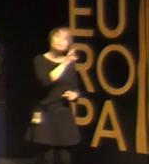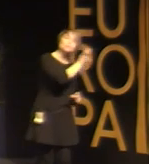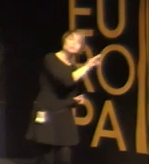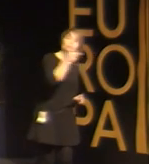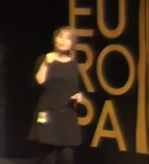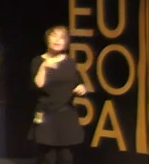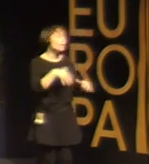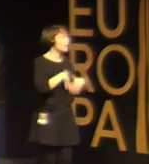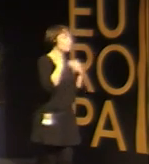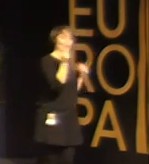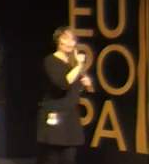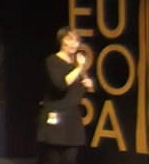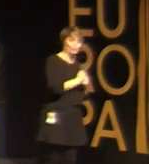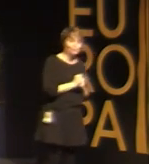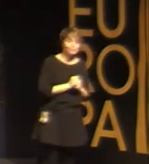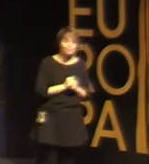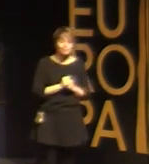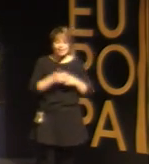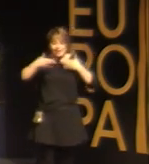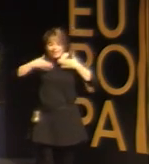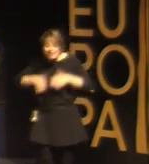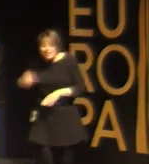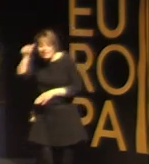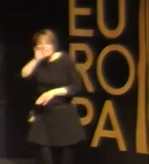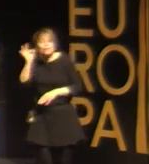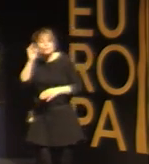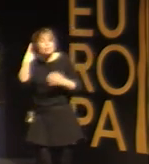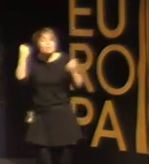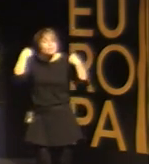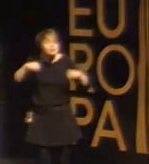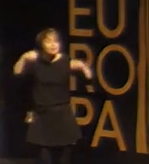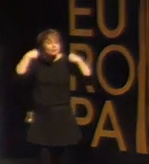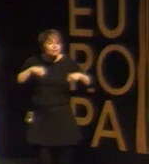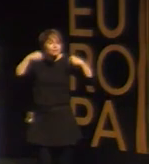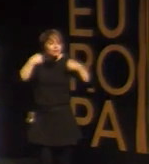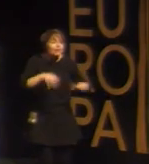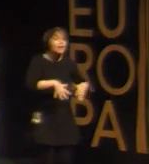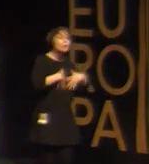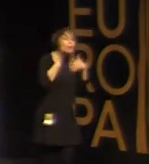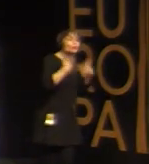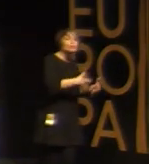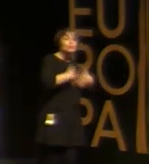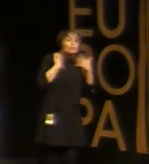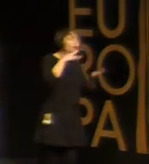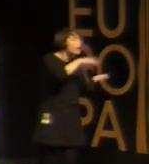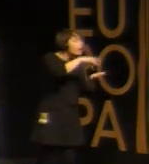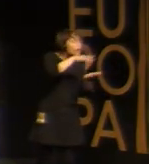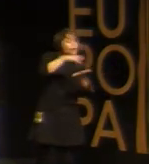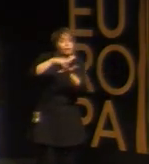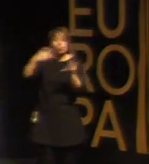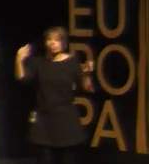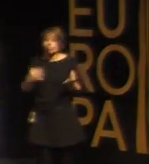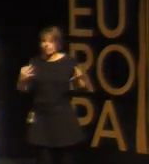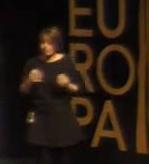emociones no nuestros hijos deben entrenar y vivir todas y cada una de las emociones todas y cada